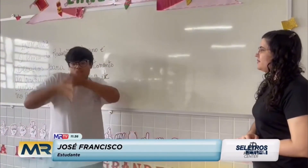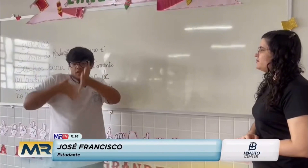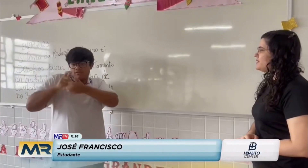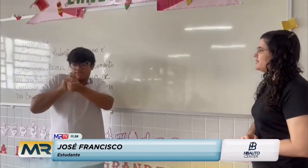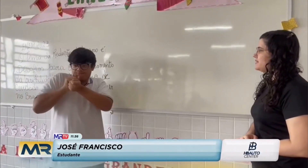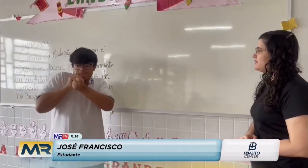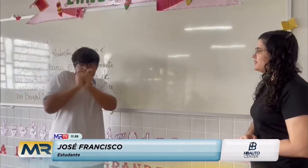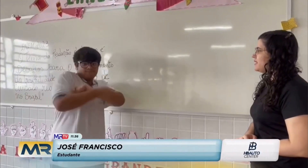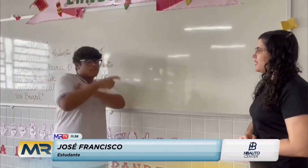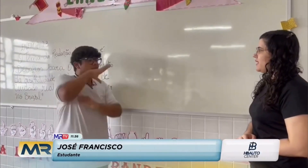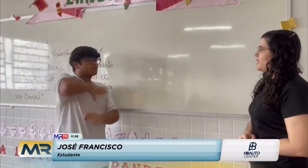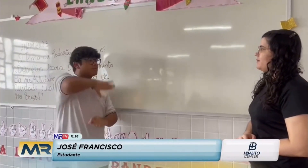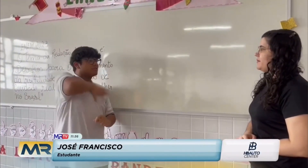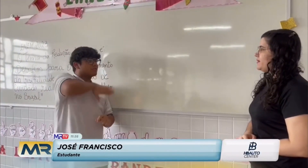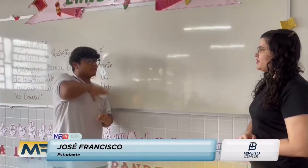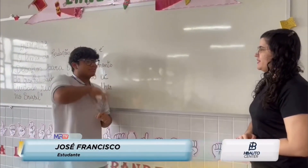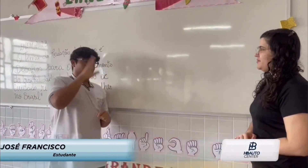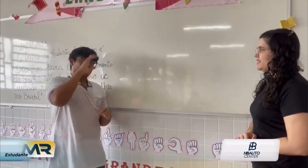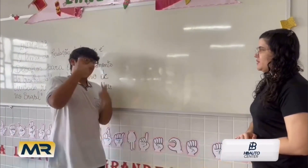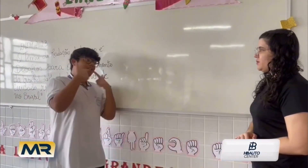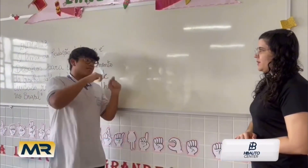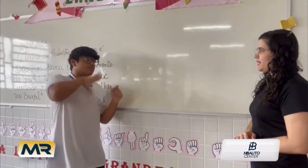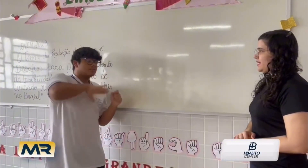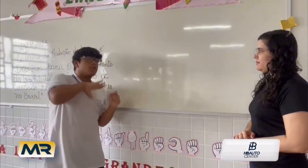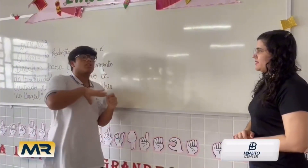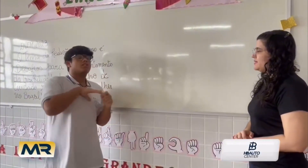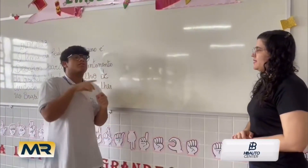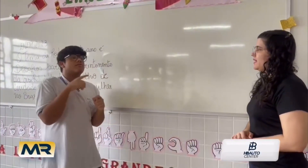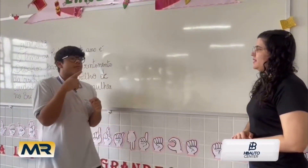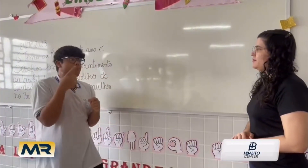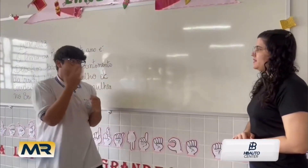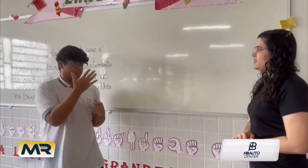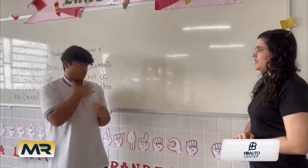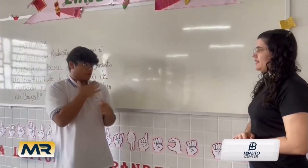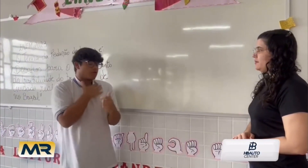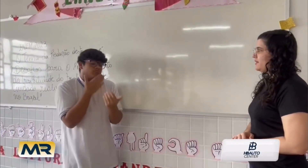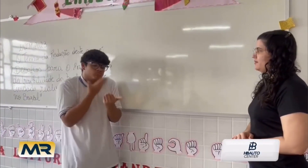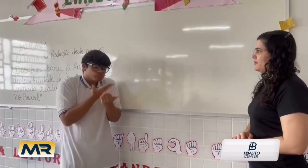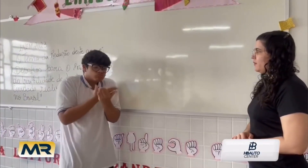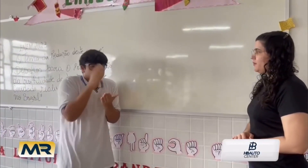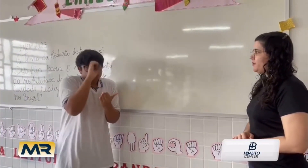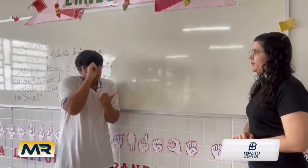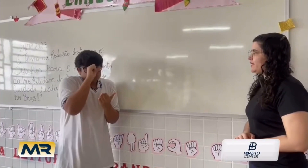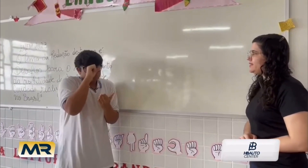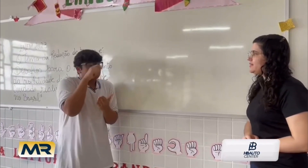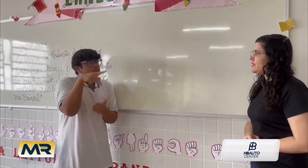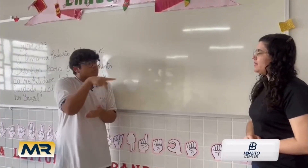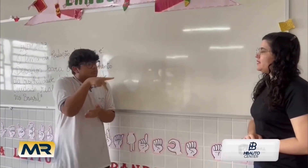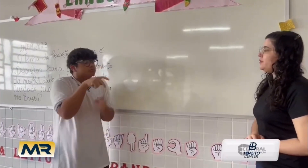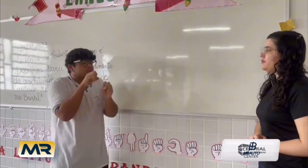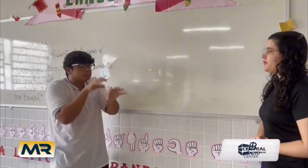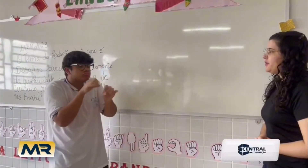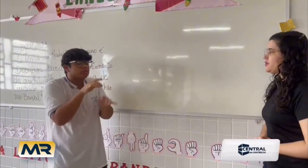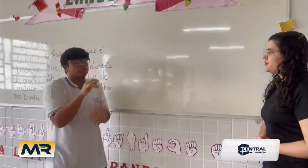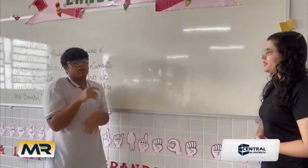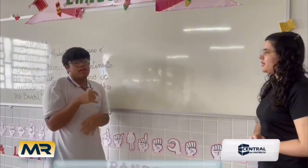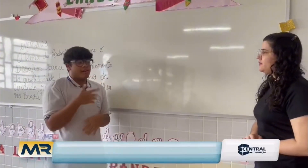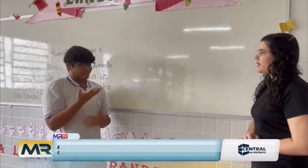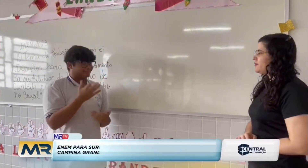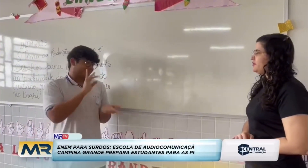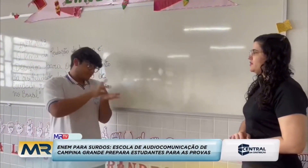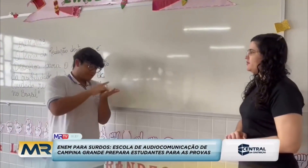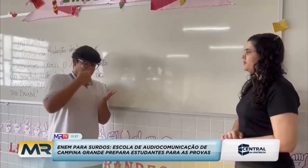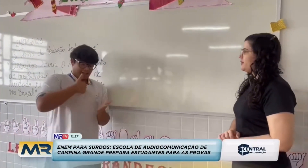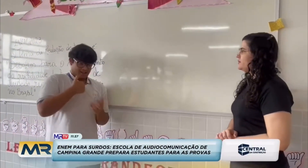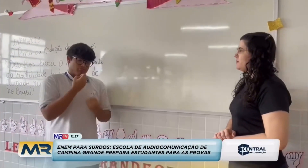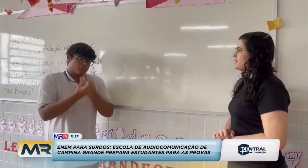redação vários meses antes. Primeiro a gente fazia tudo em Libras e depois a gente adaptava para o português. Então eu fui